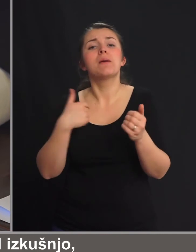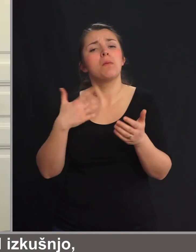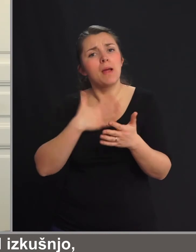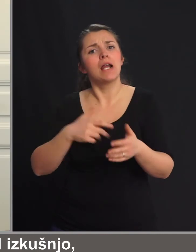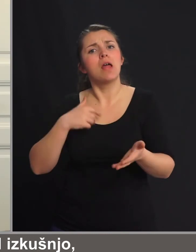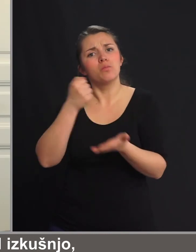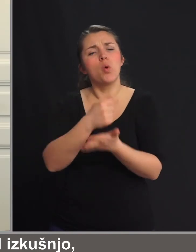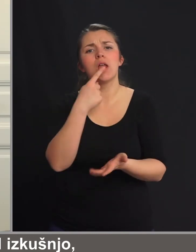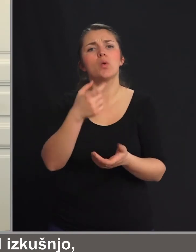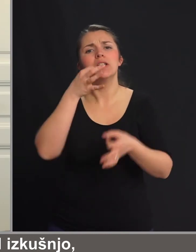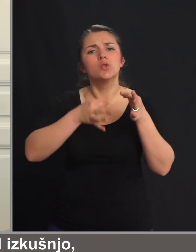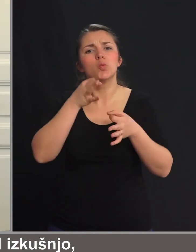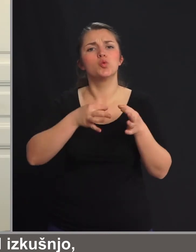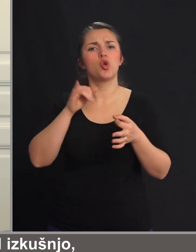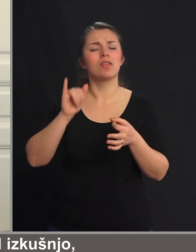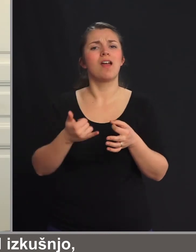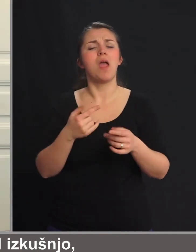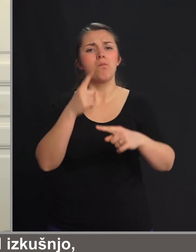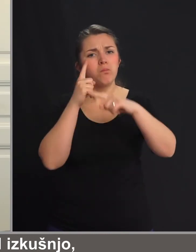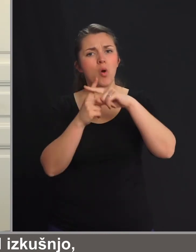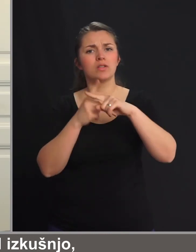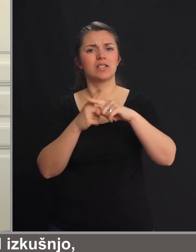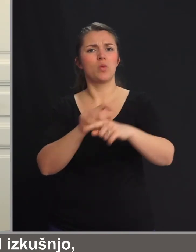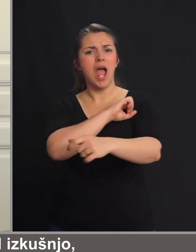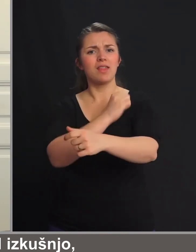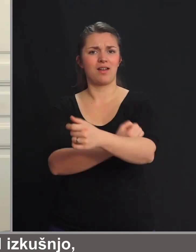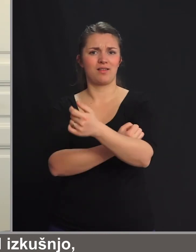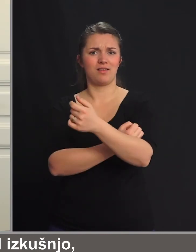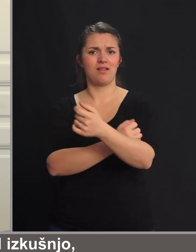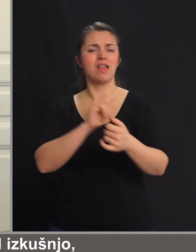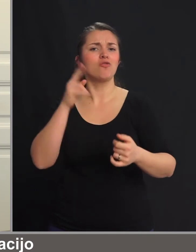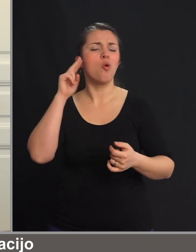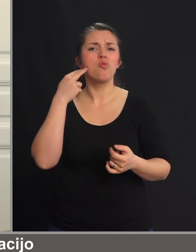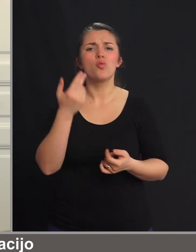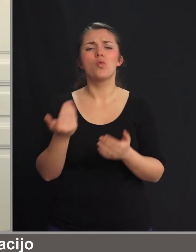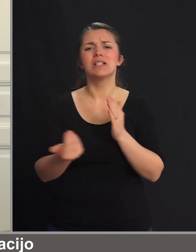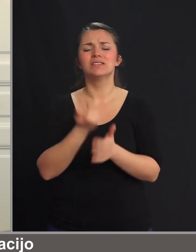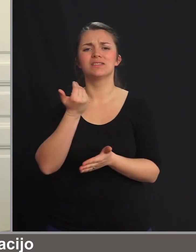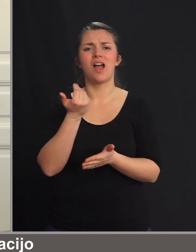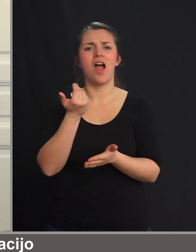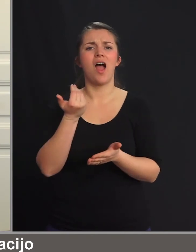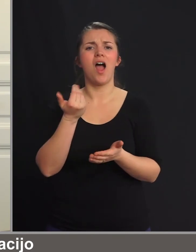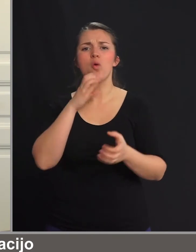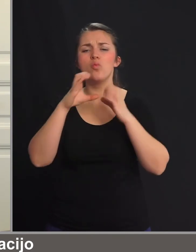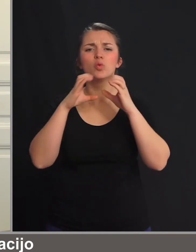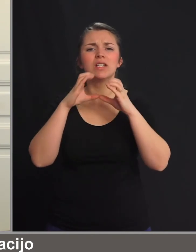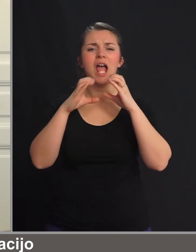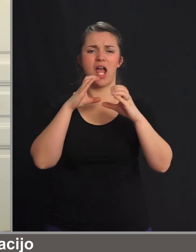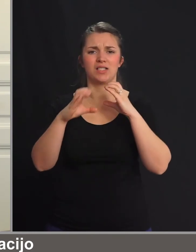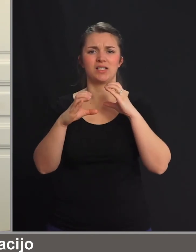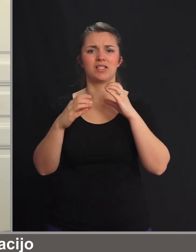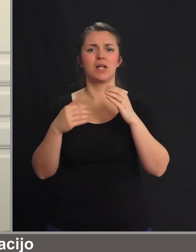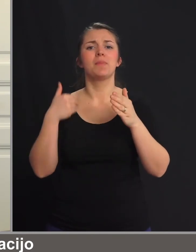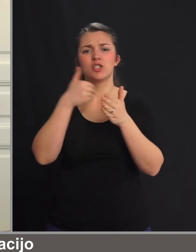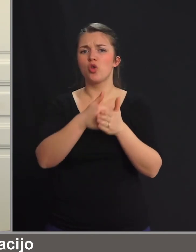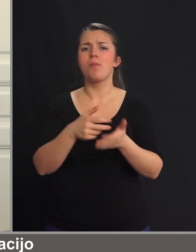Posebej bi pa rad povdaril izkušnjo, da je pozitivna energija, da so gluhi k